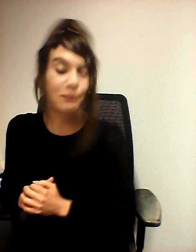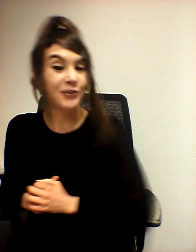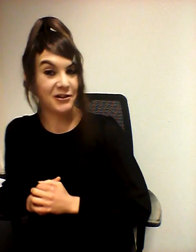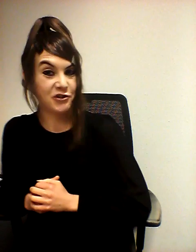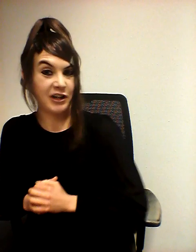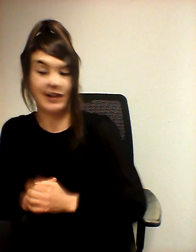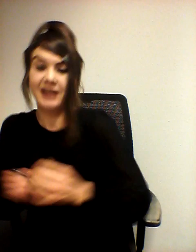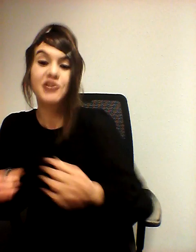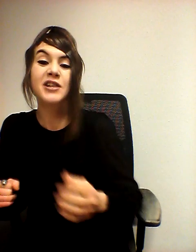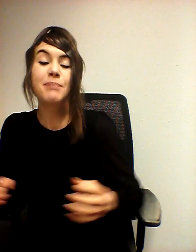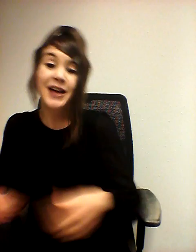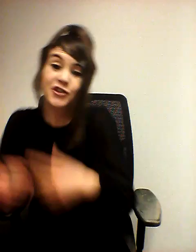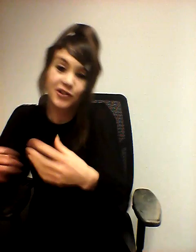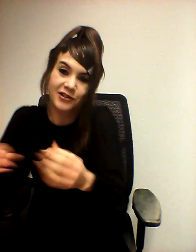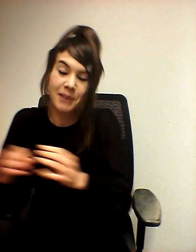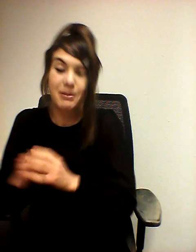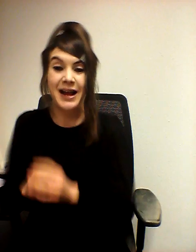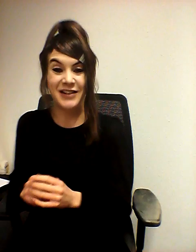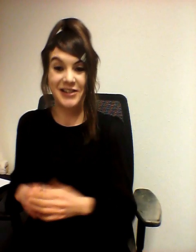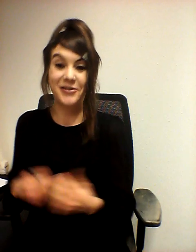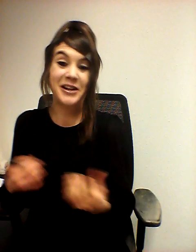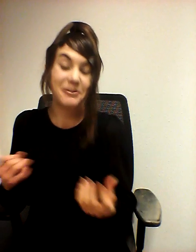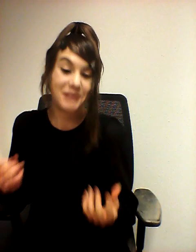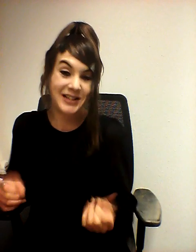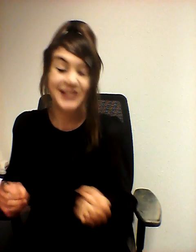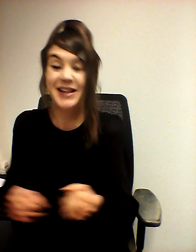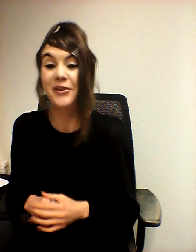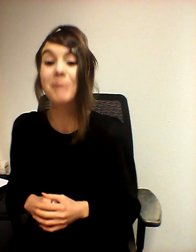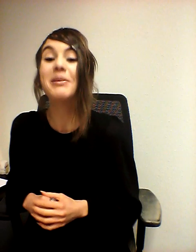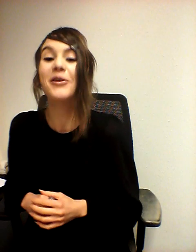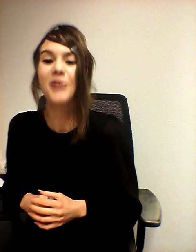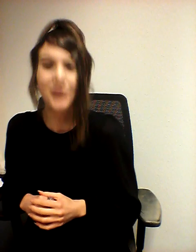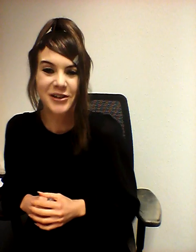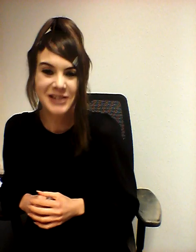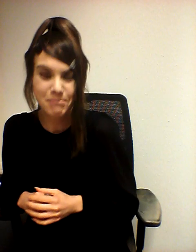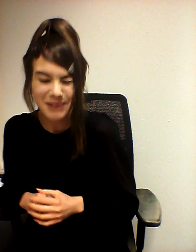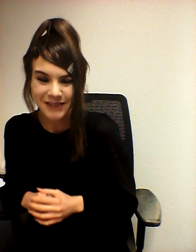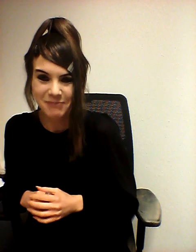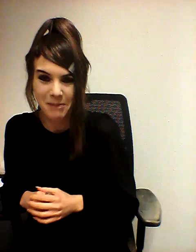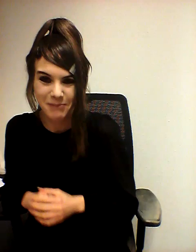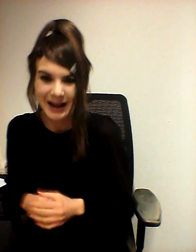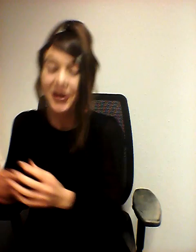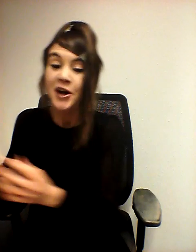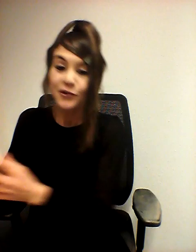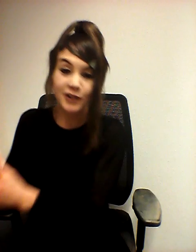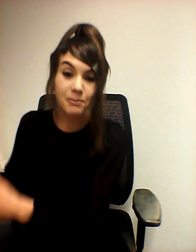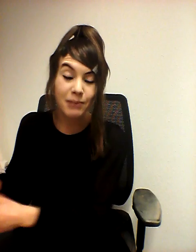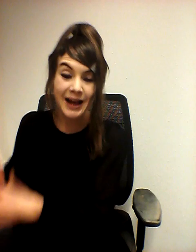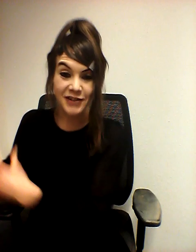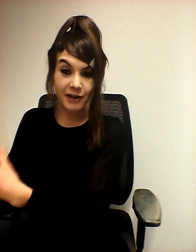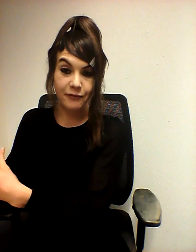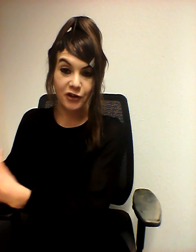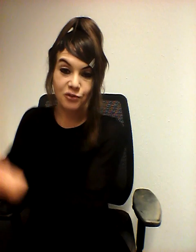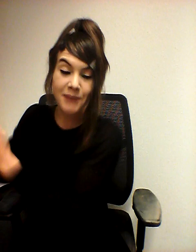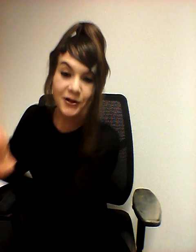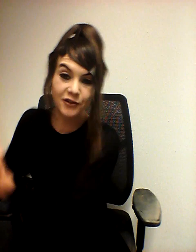en secretieblaasjes, dat zijn blaasjes die ook in het bezit zijn van een biologisch lipidemembraan, zodat het blaasje kan versmelten